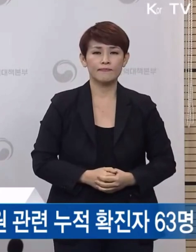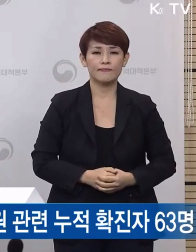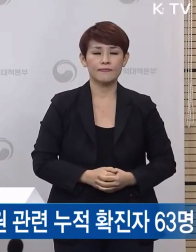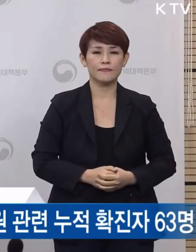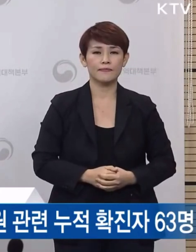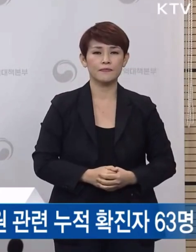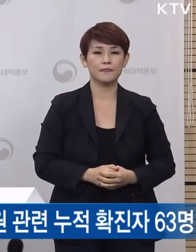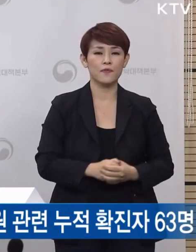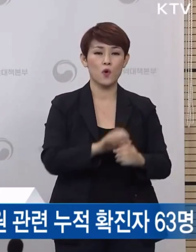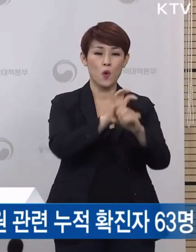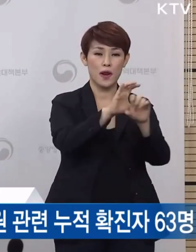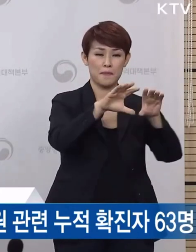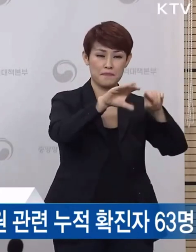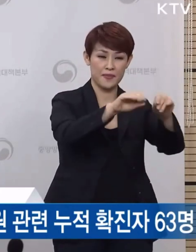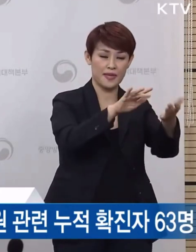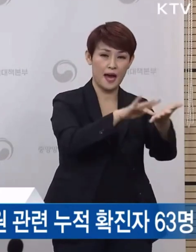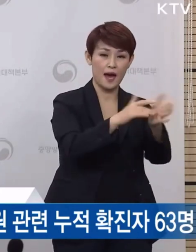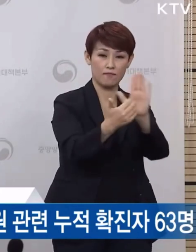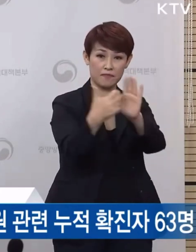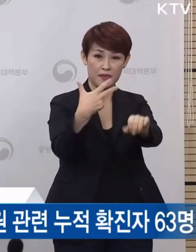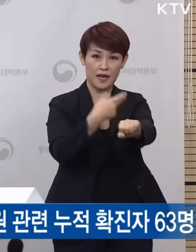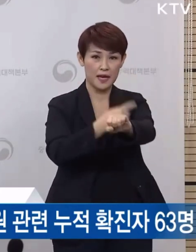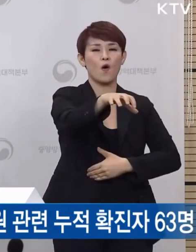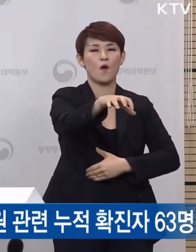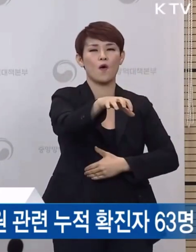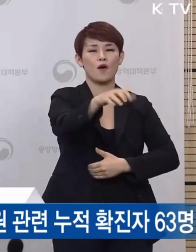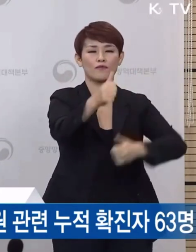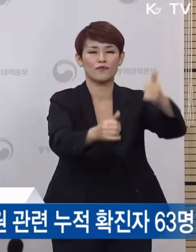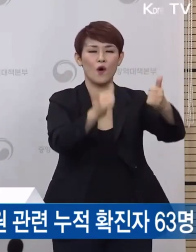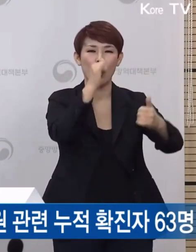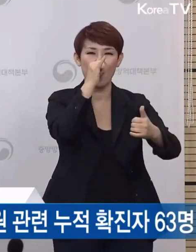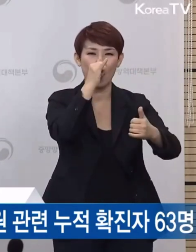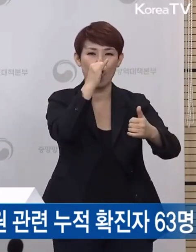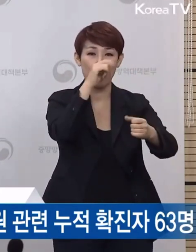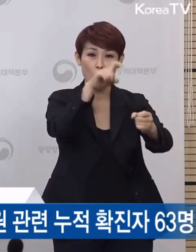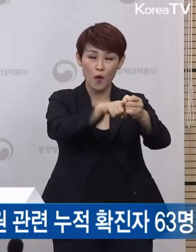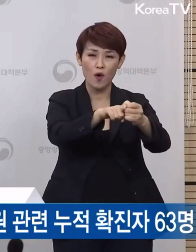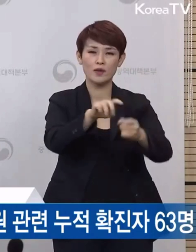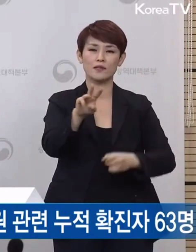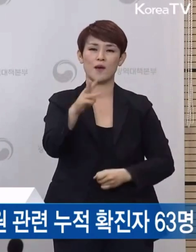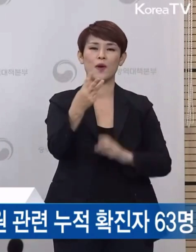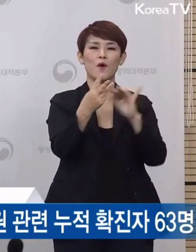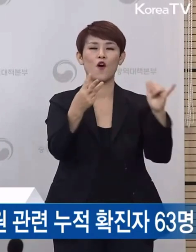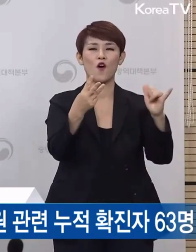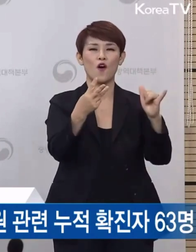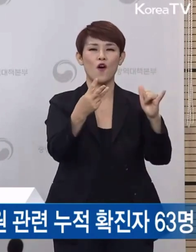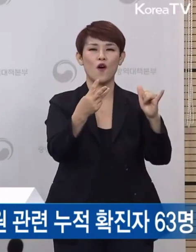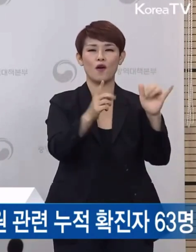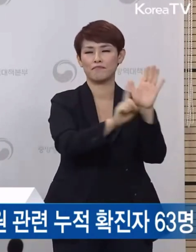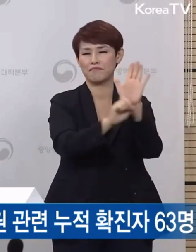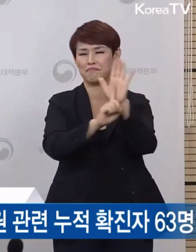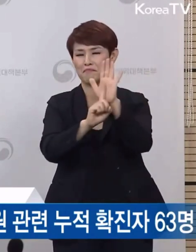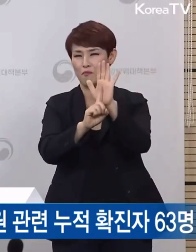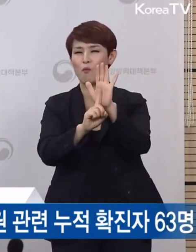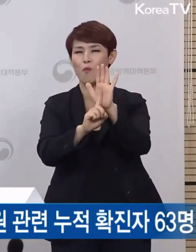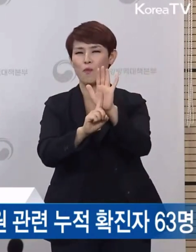치료제 백신 개발 현황을 안내하겠습니다. 목표로 했던 300명의 환자 모집을